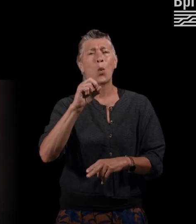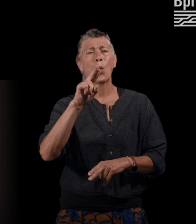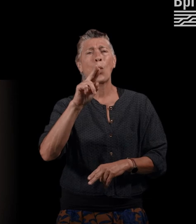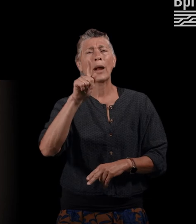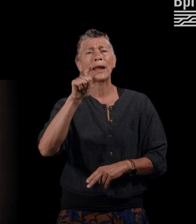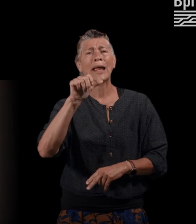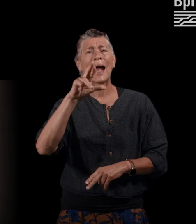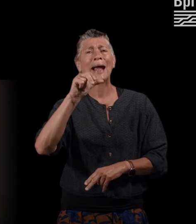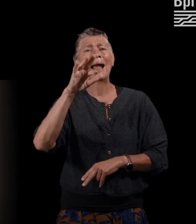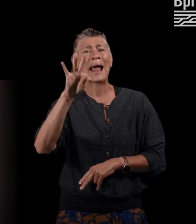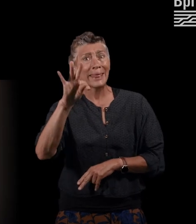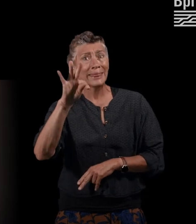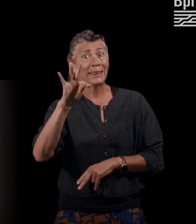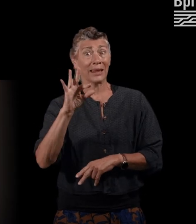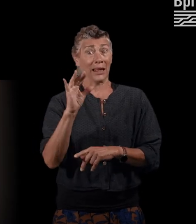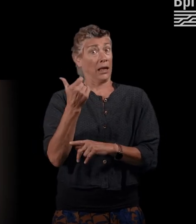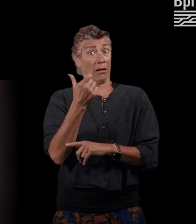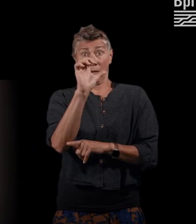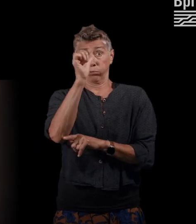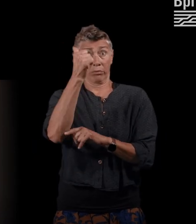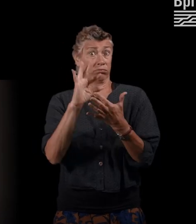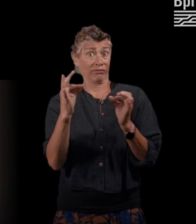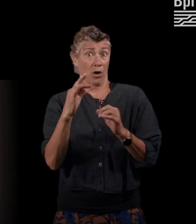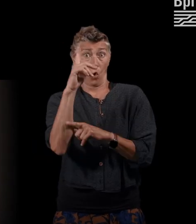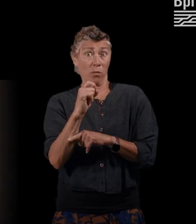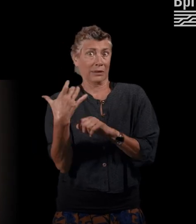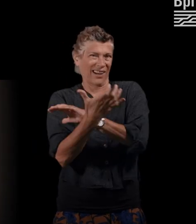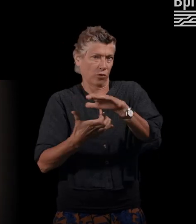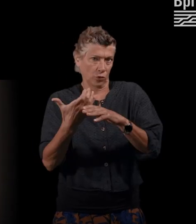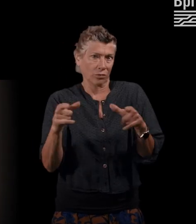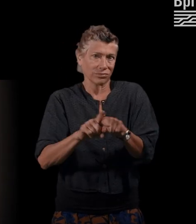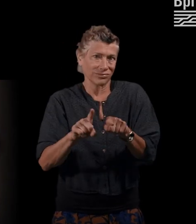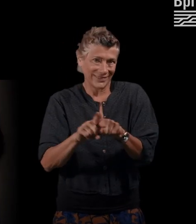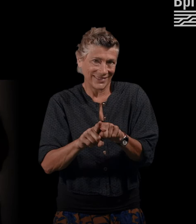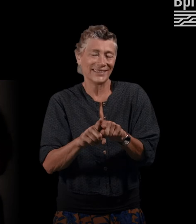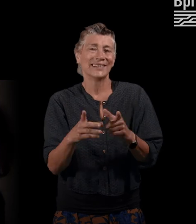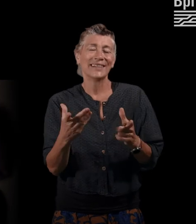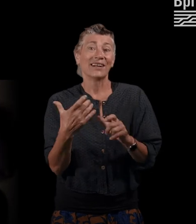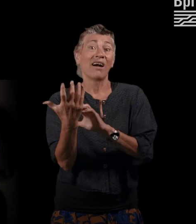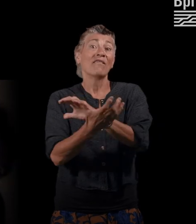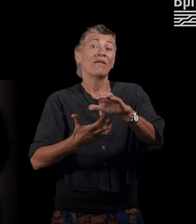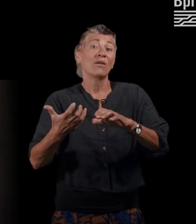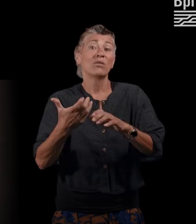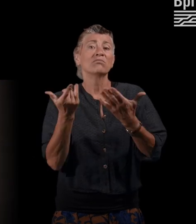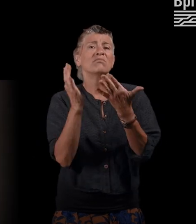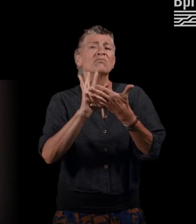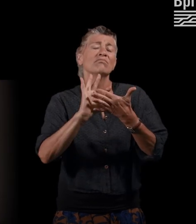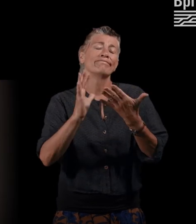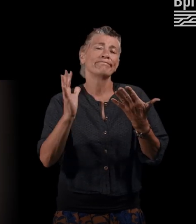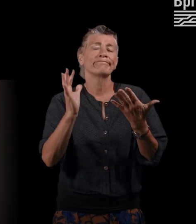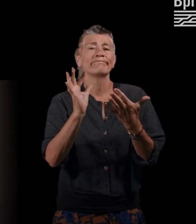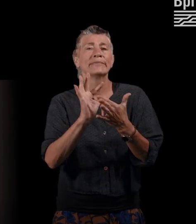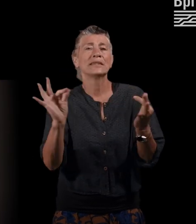ce livre commence aussi par une révolution, commence aussi par l'histoire